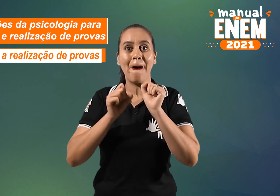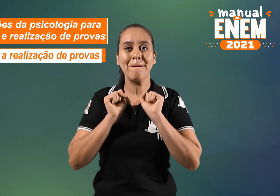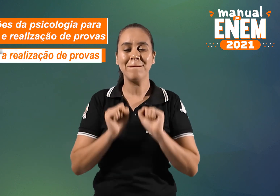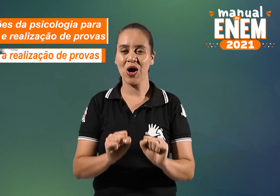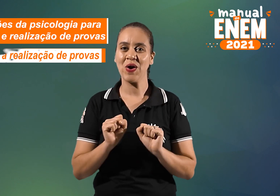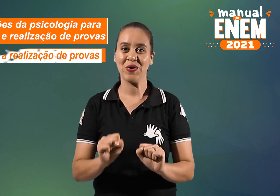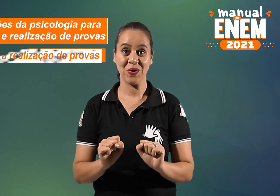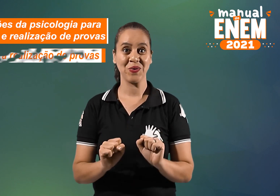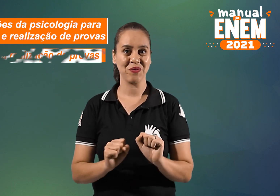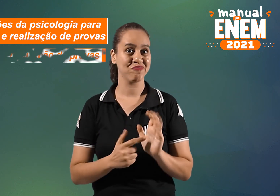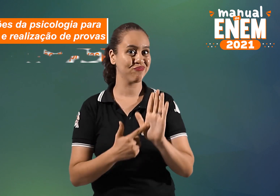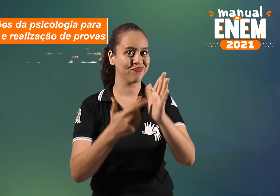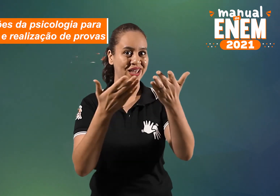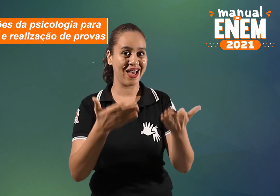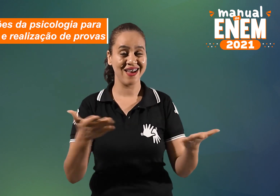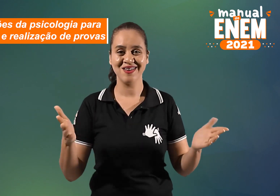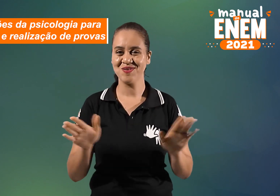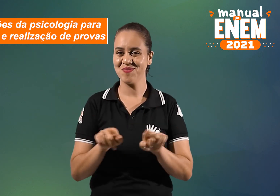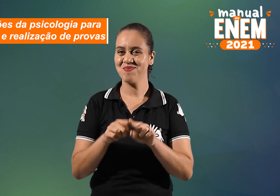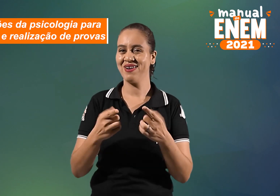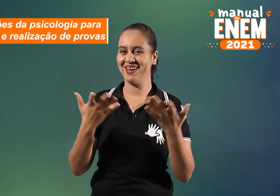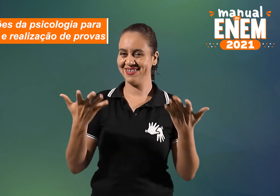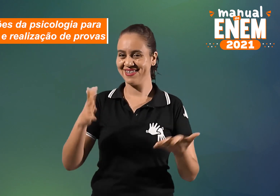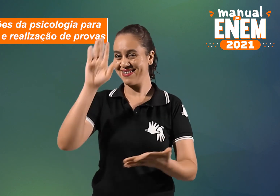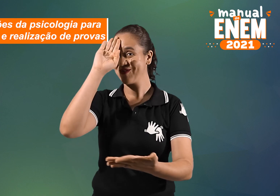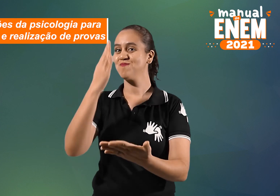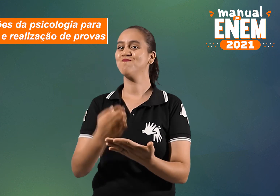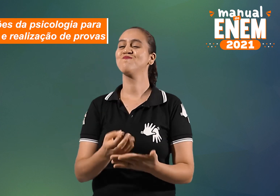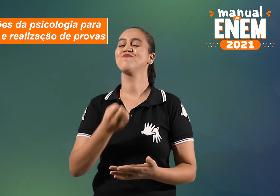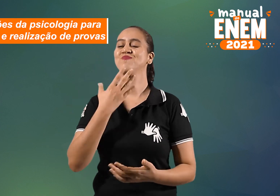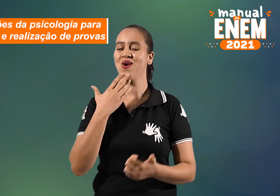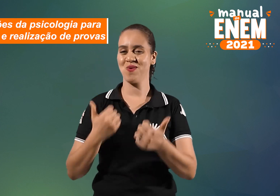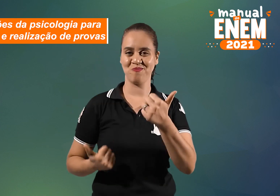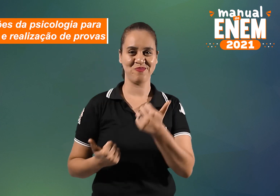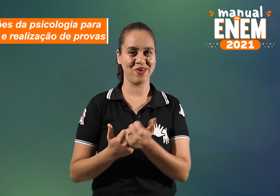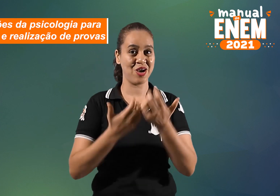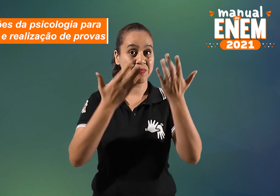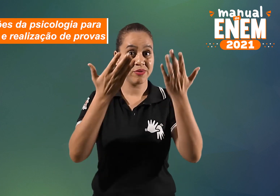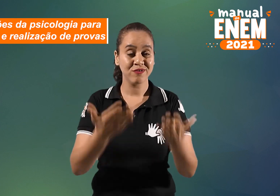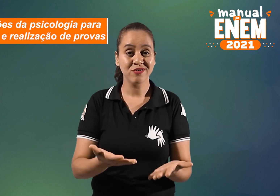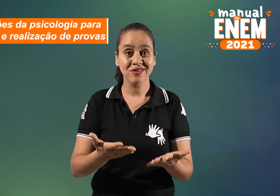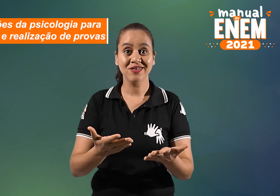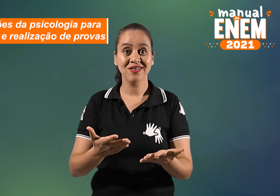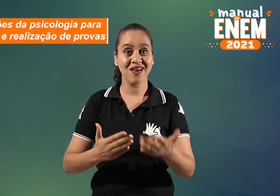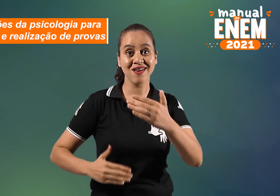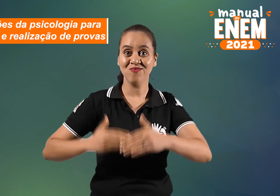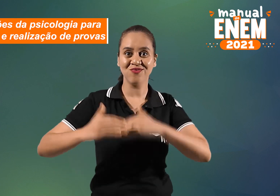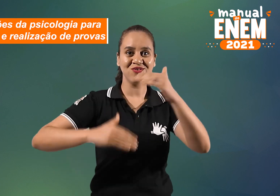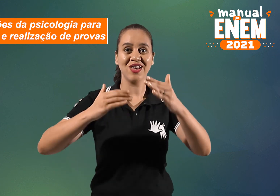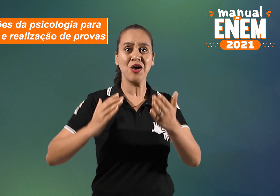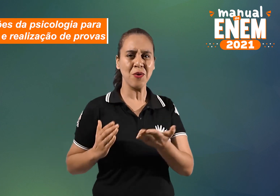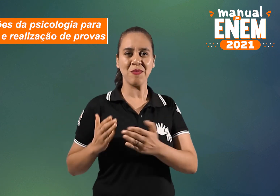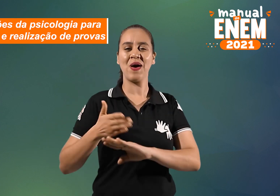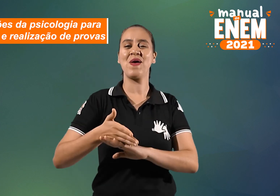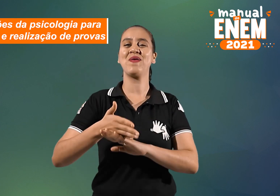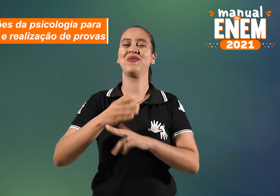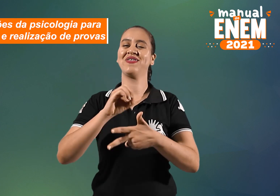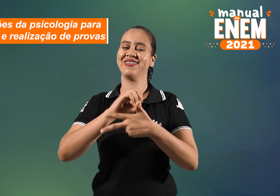poderíamos repassar, mas cremos que essas lhe darão um bom direcionamento para que você seja bem-sucedido em seus estudos e